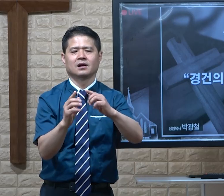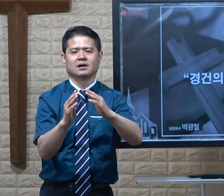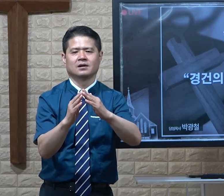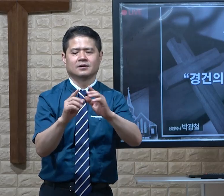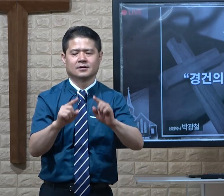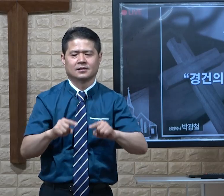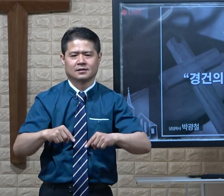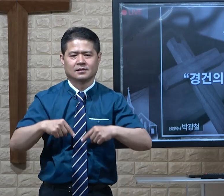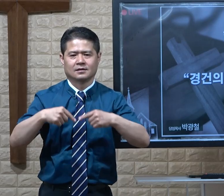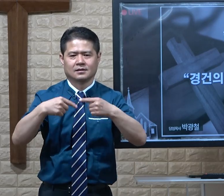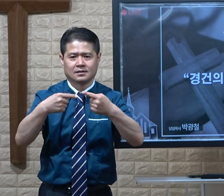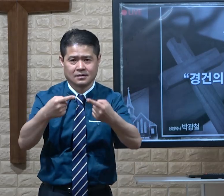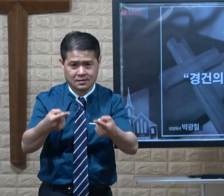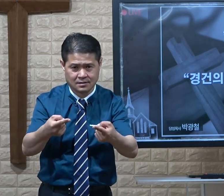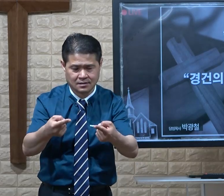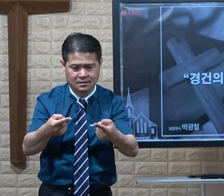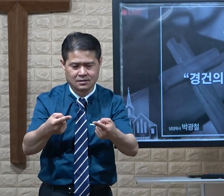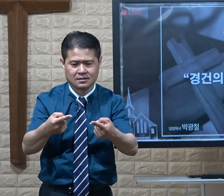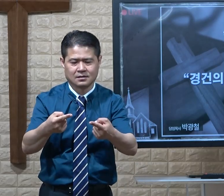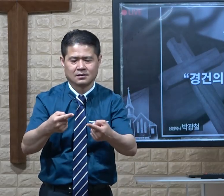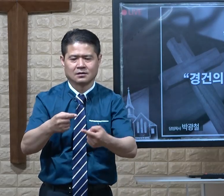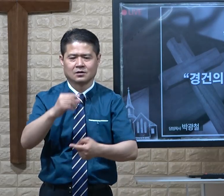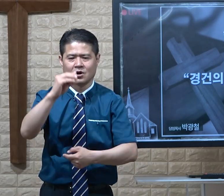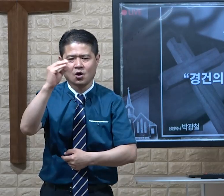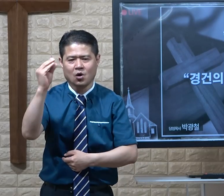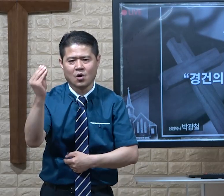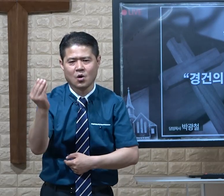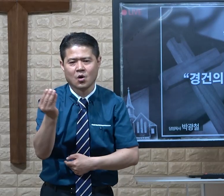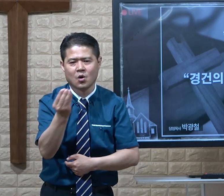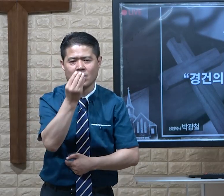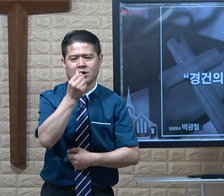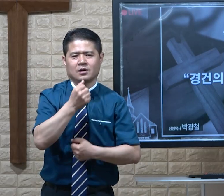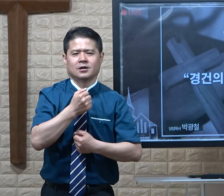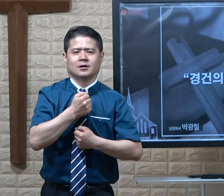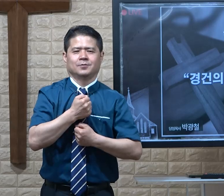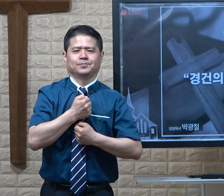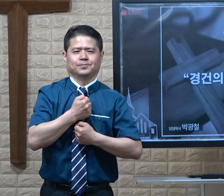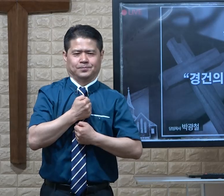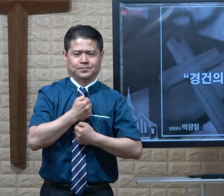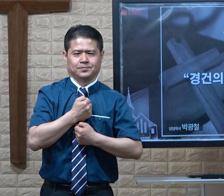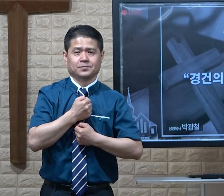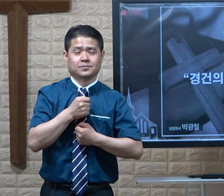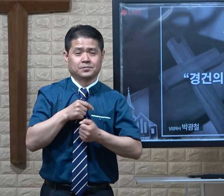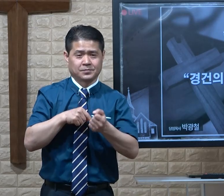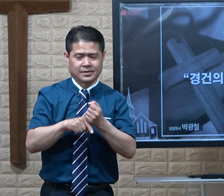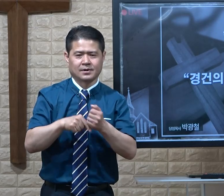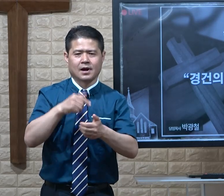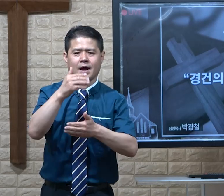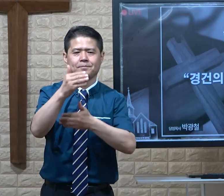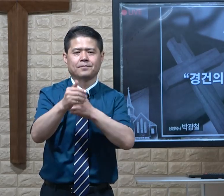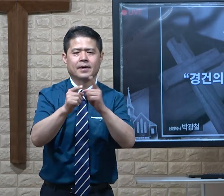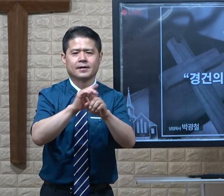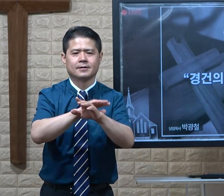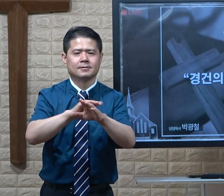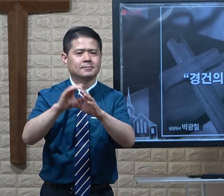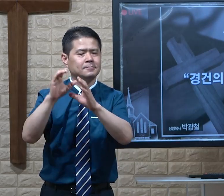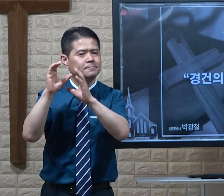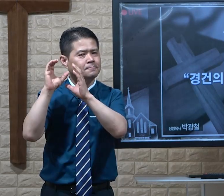이 교회에서 우리가 여기 왔을 때 바로 이 거룩함을 지킨다는 것, 이거는